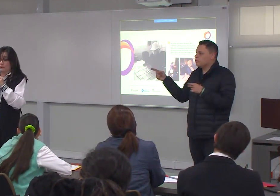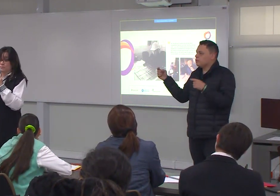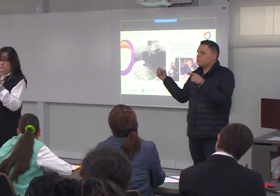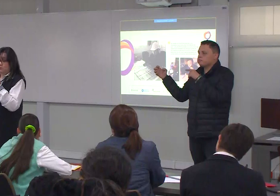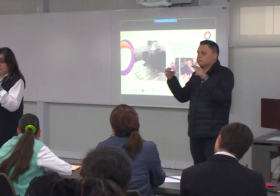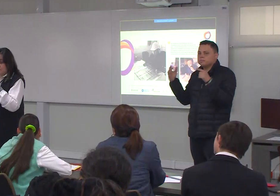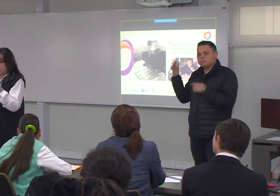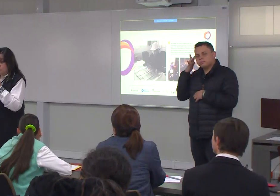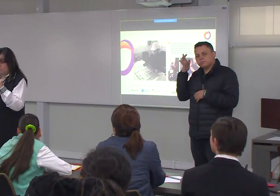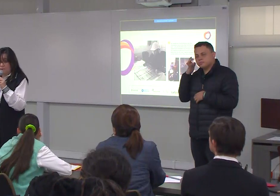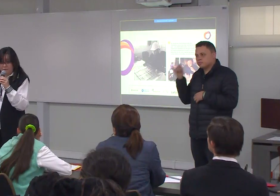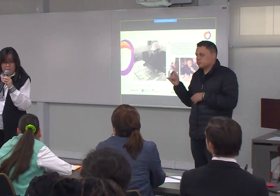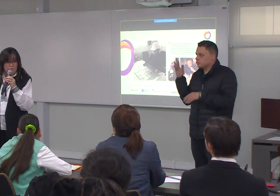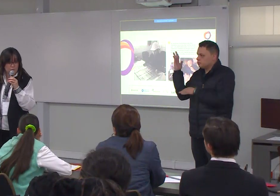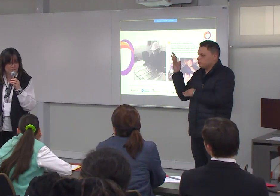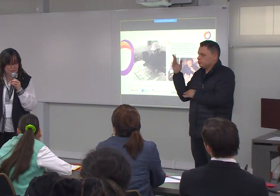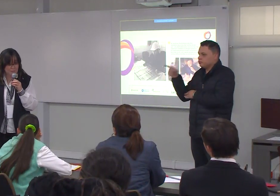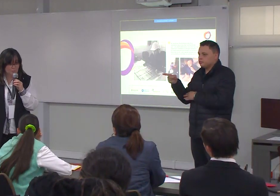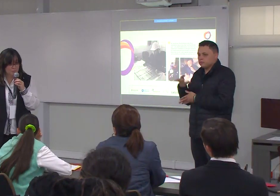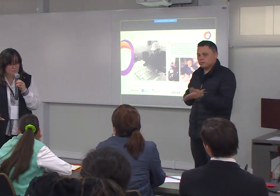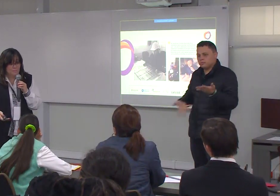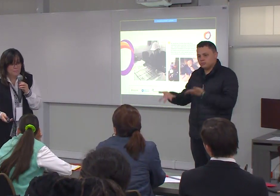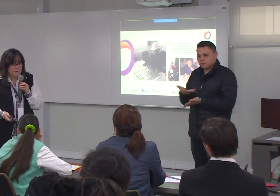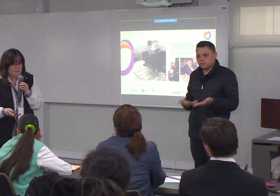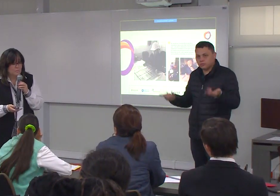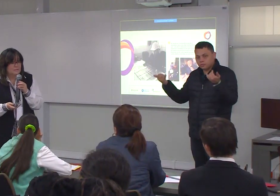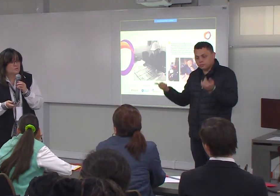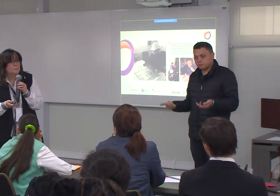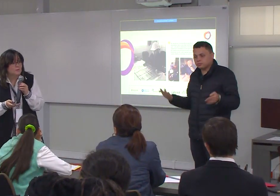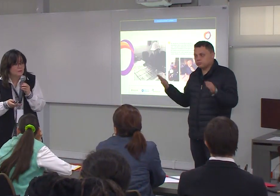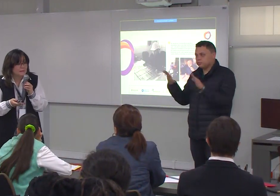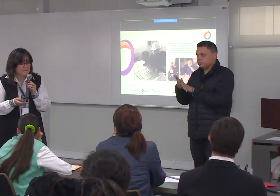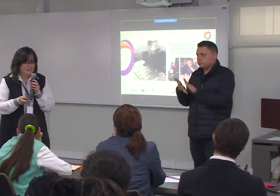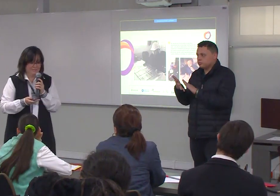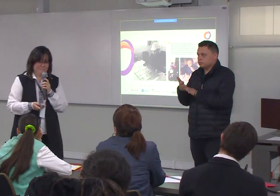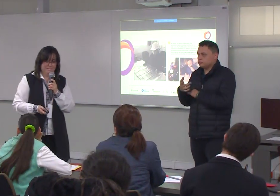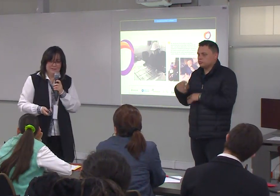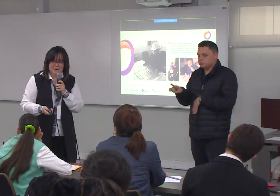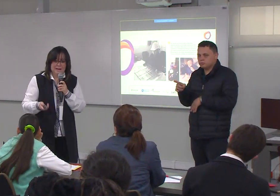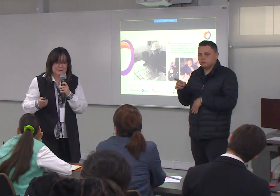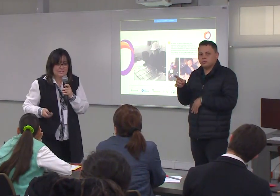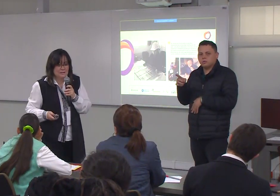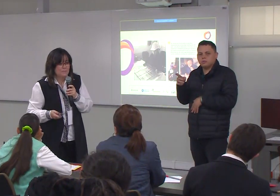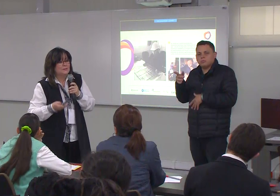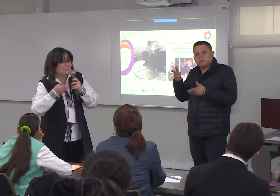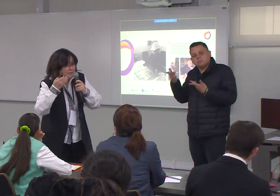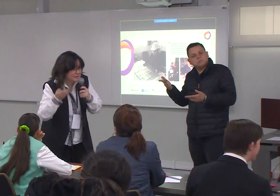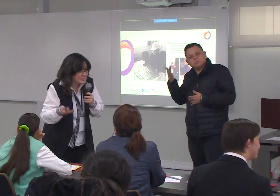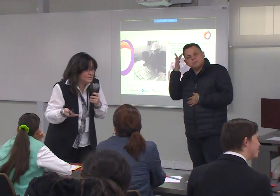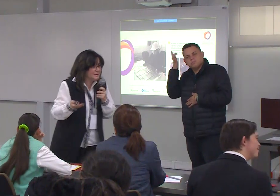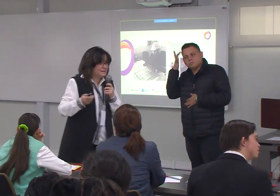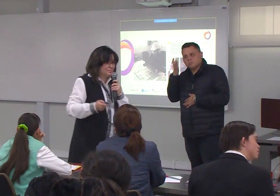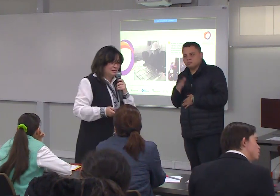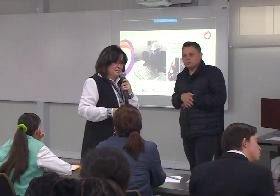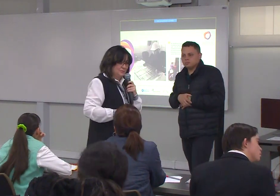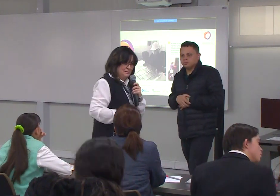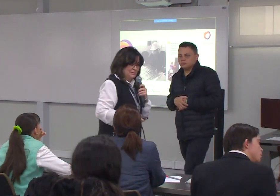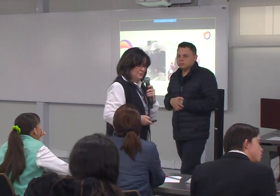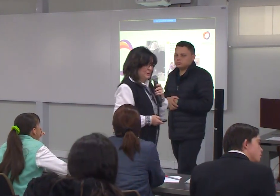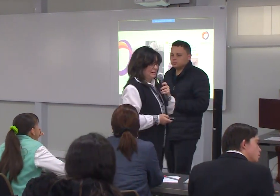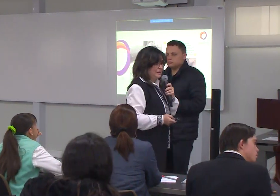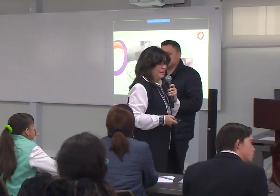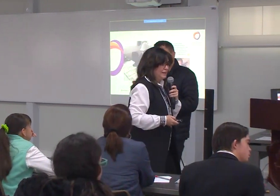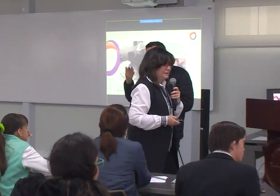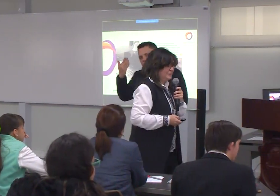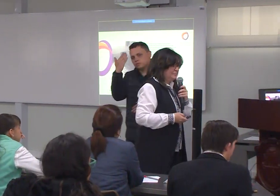porque la exposición que estamos compartiendo con ustedes hoy pues es un poco atrevida atrevida porque ustedes saben de este proceso